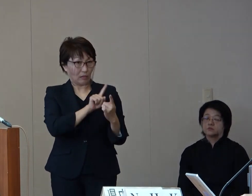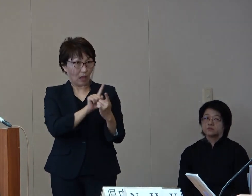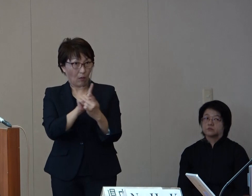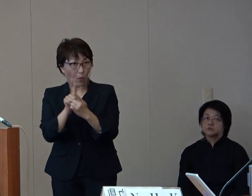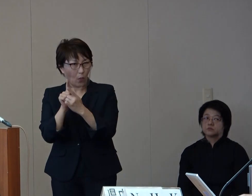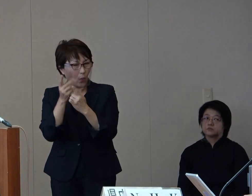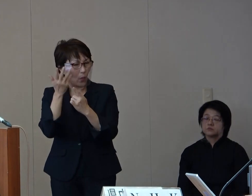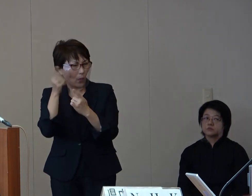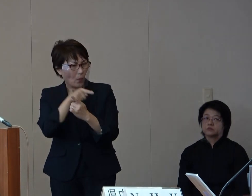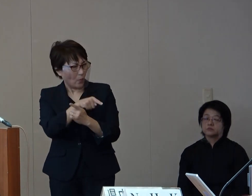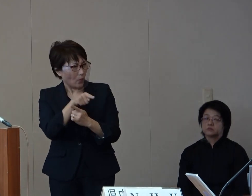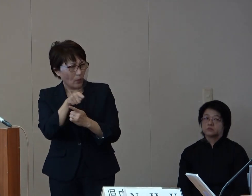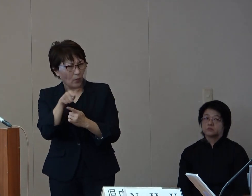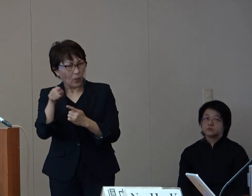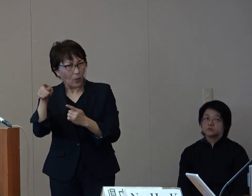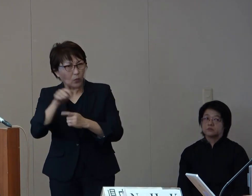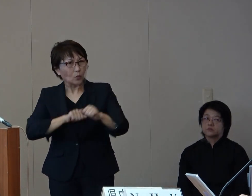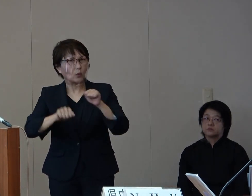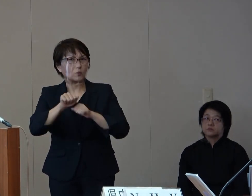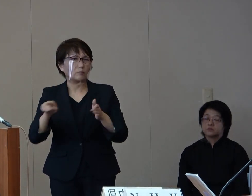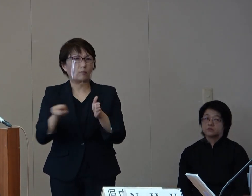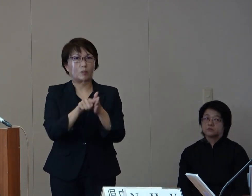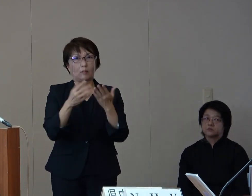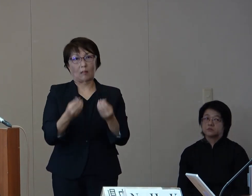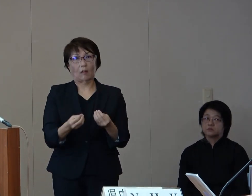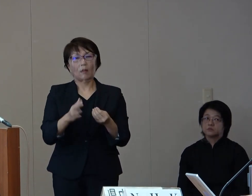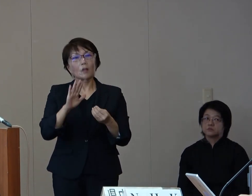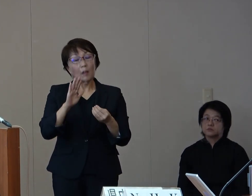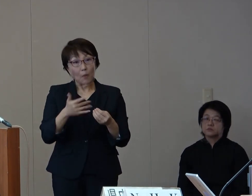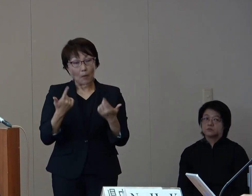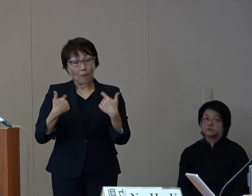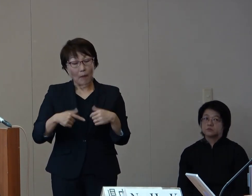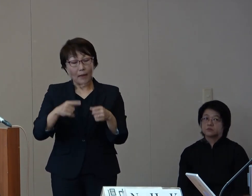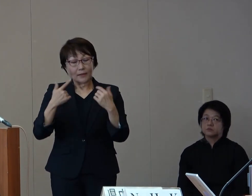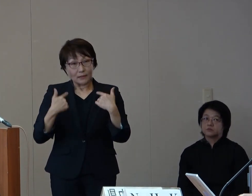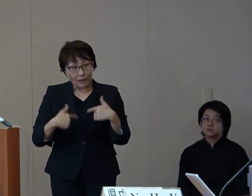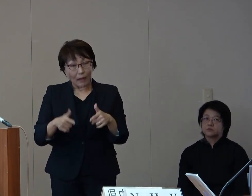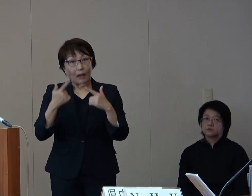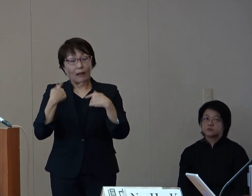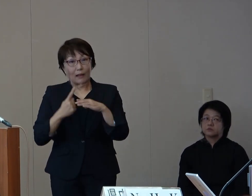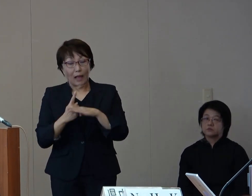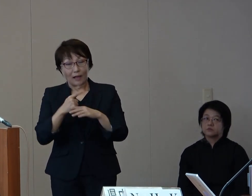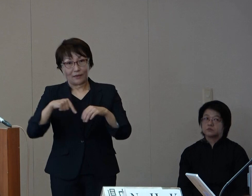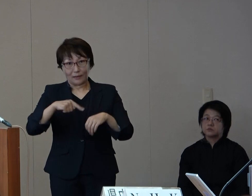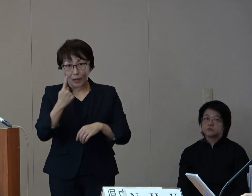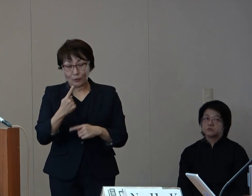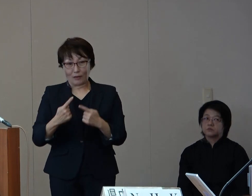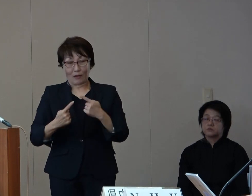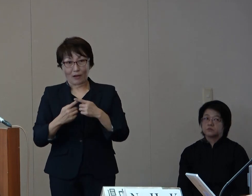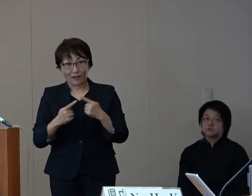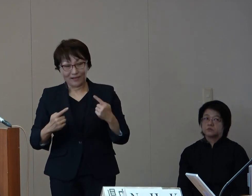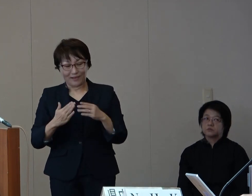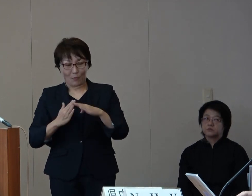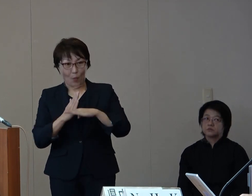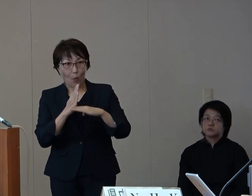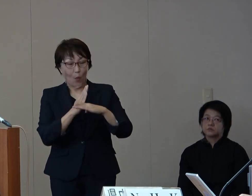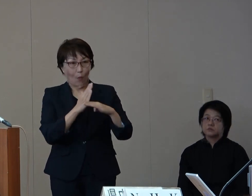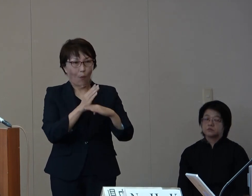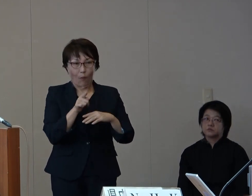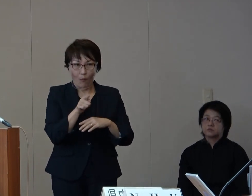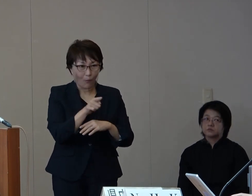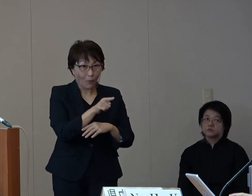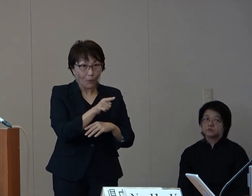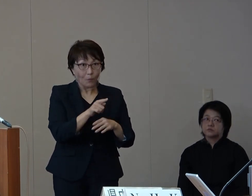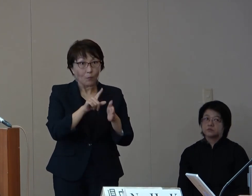について想定をしながらた時もありましたしまあ連日100人を超える疾患政治が注がれることです